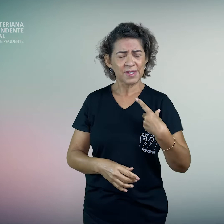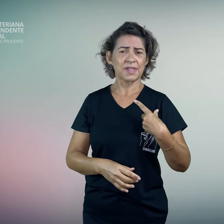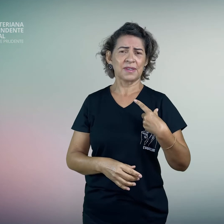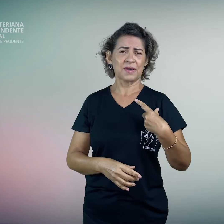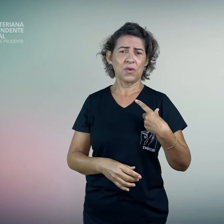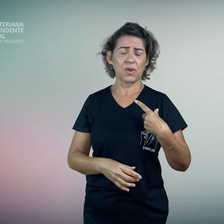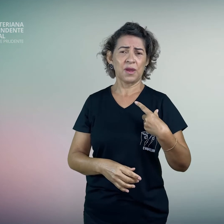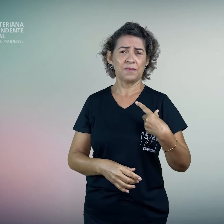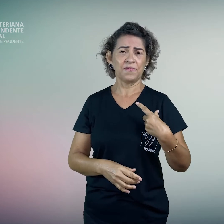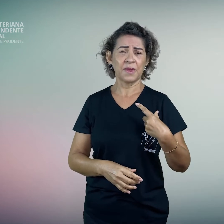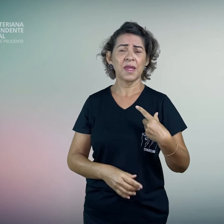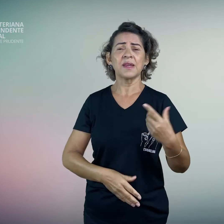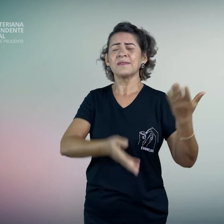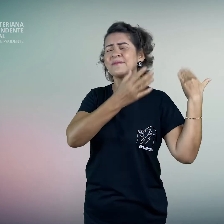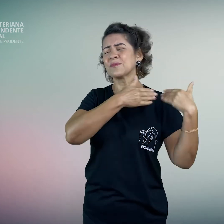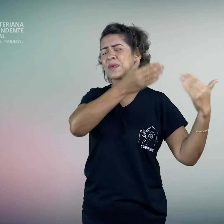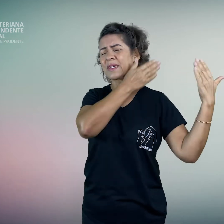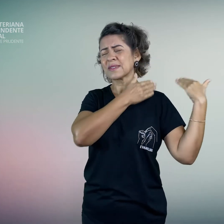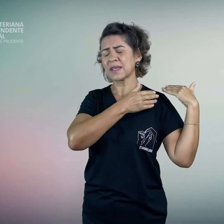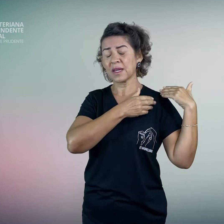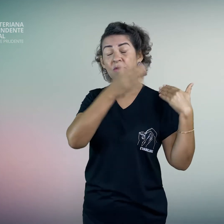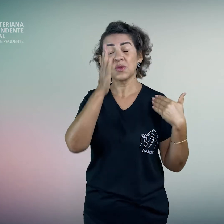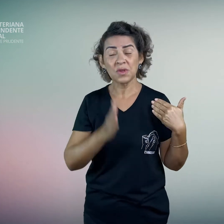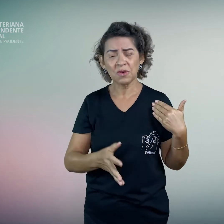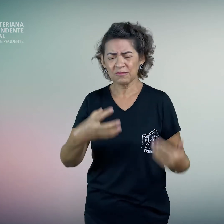as mesmas rejeições do passado.